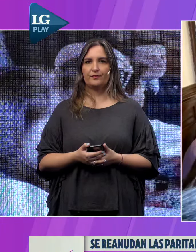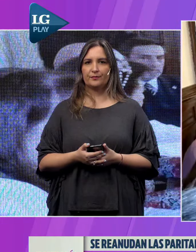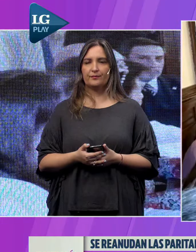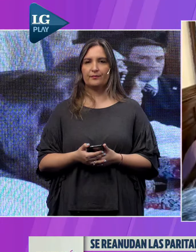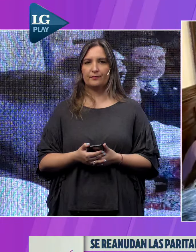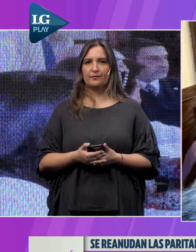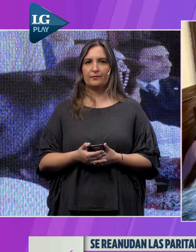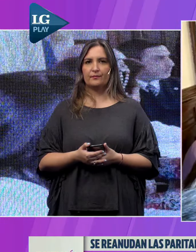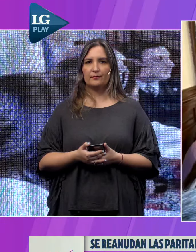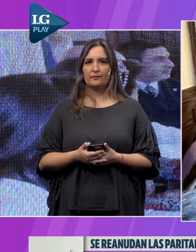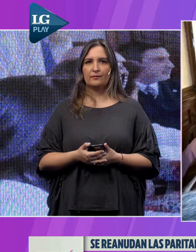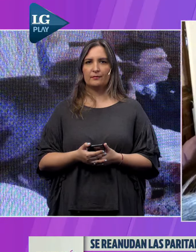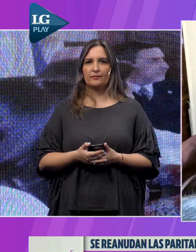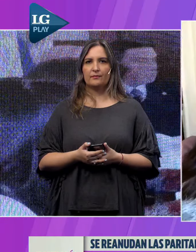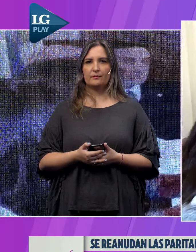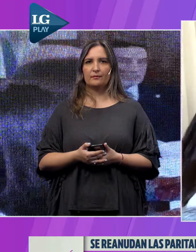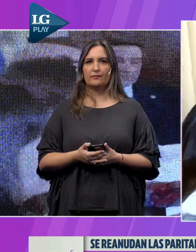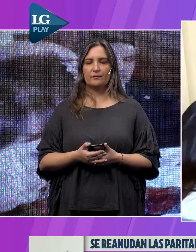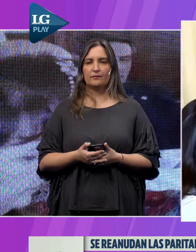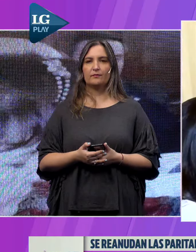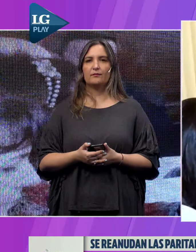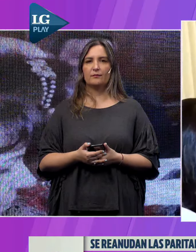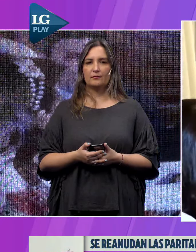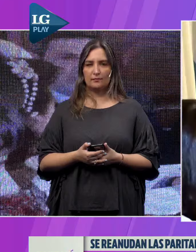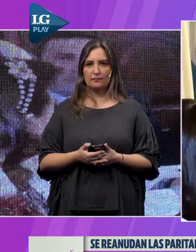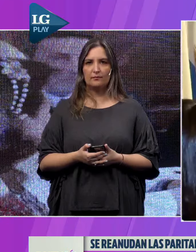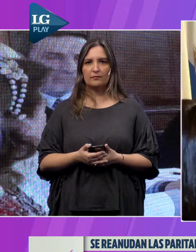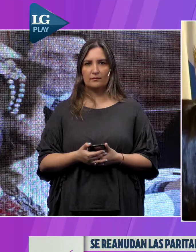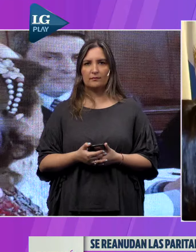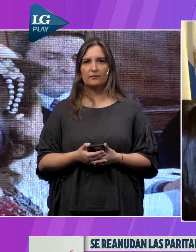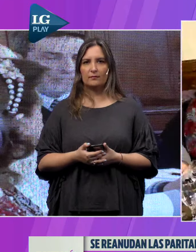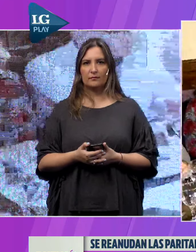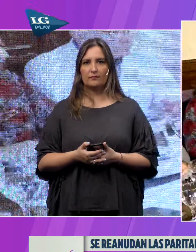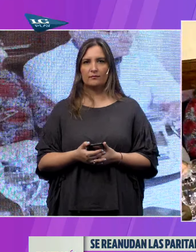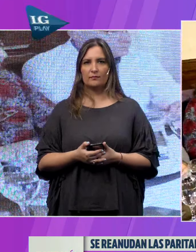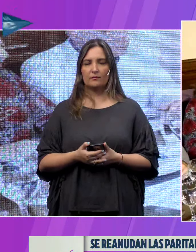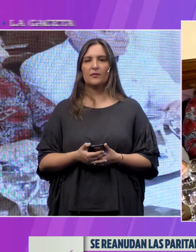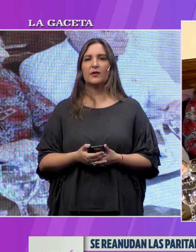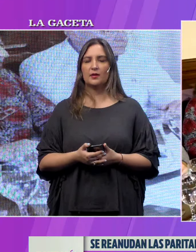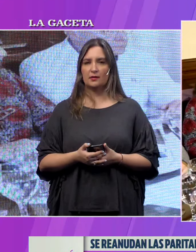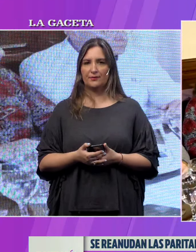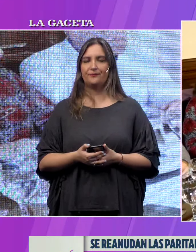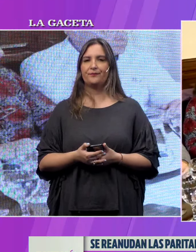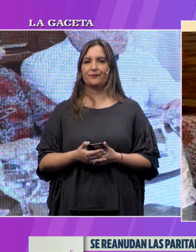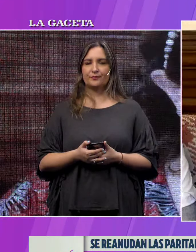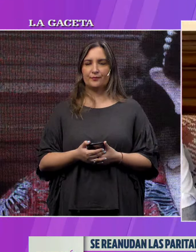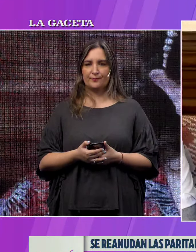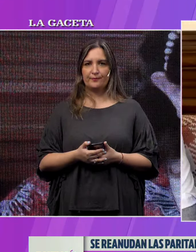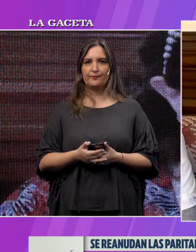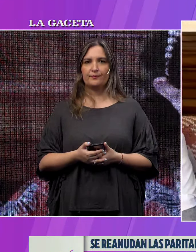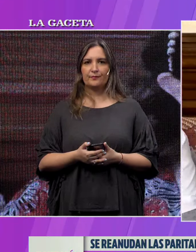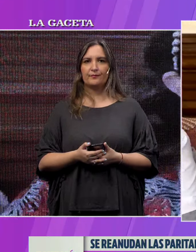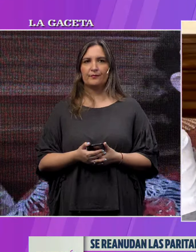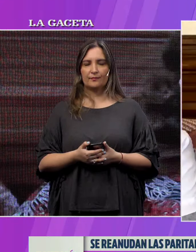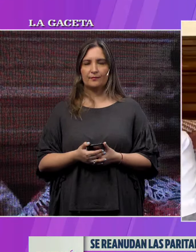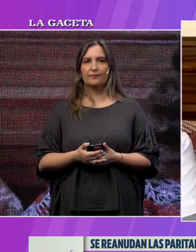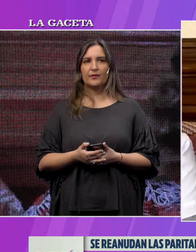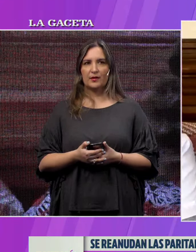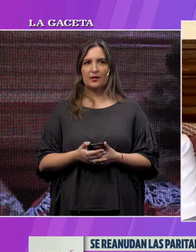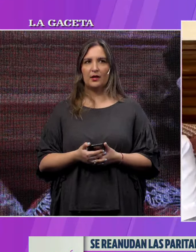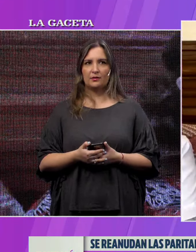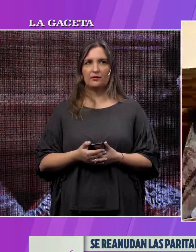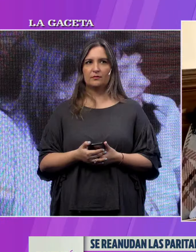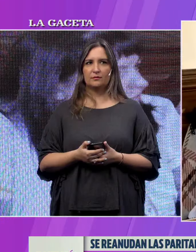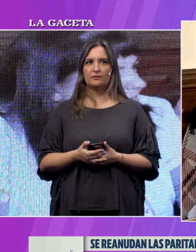vamos a hacer noviembre y diciembre, estimando la inflación y teniendo en cuenta la inflación de los meses